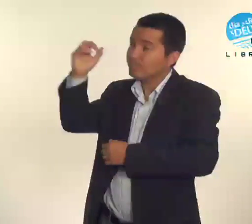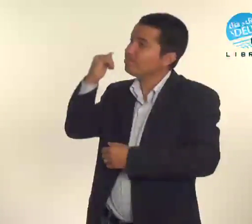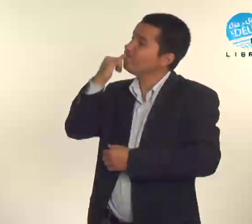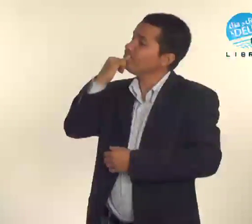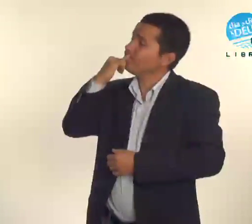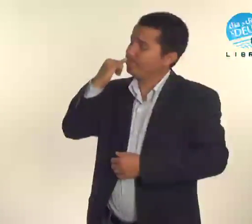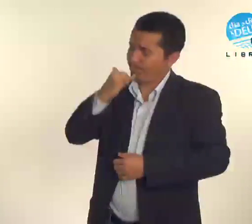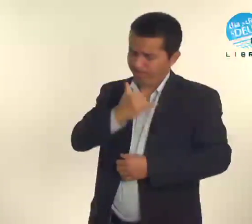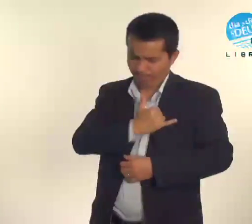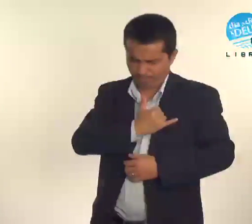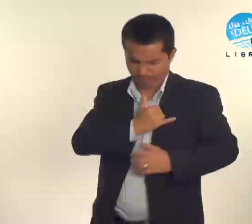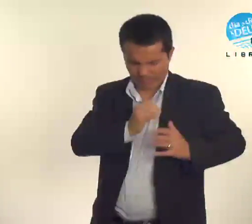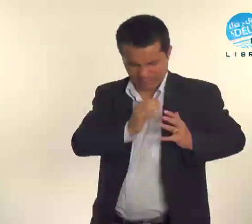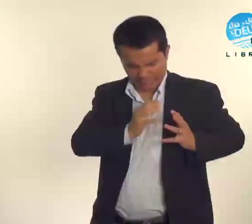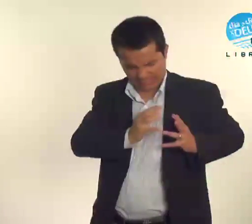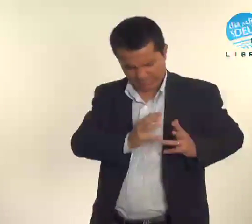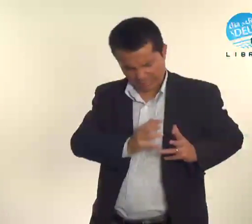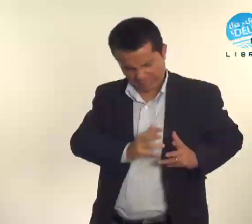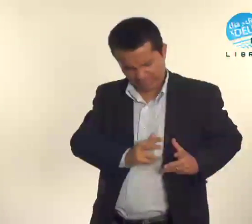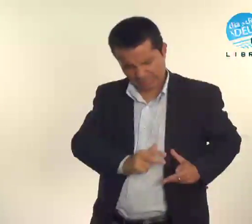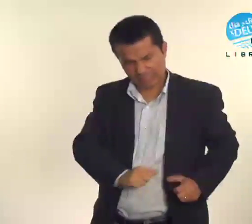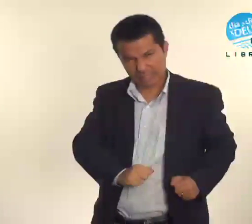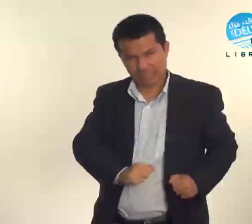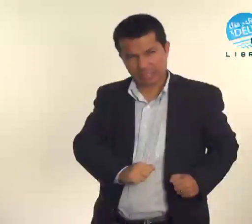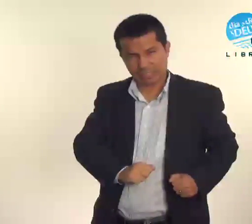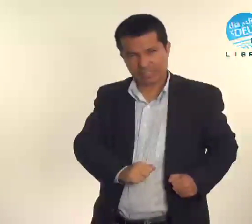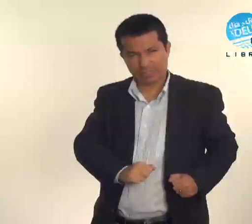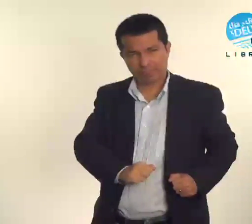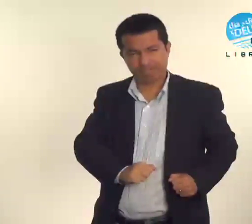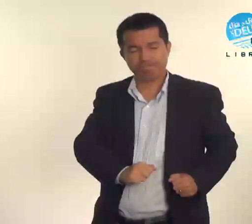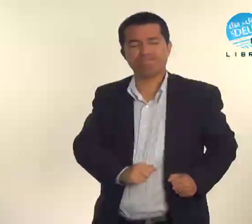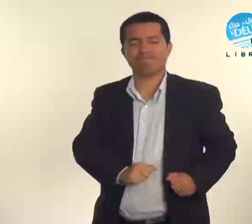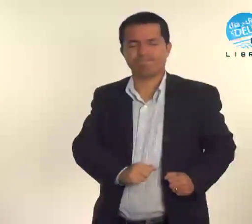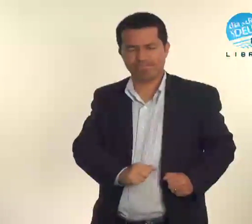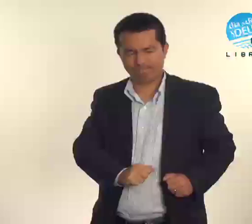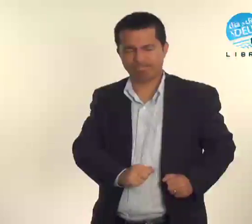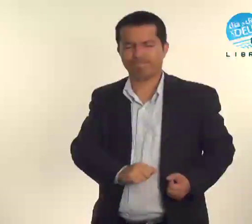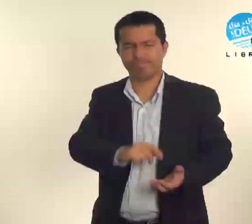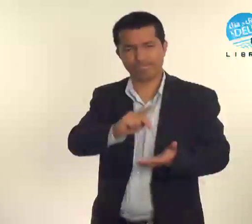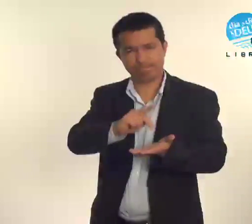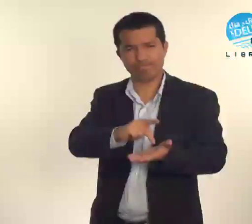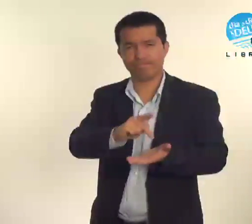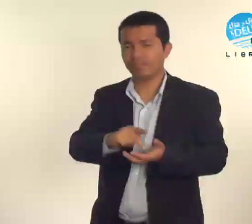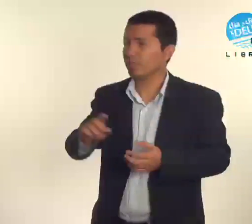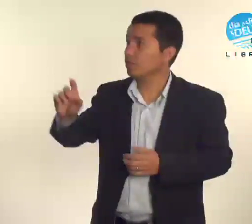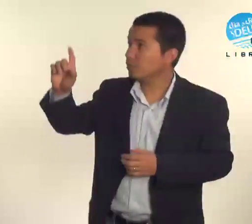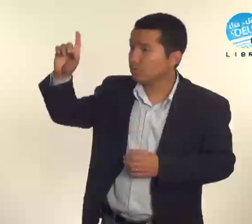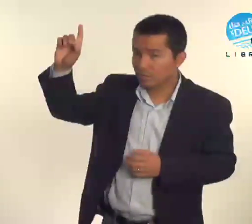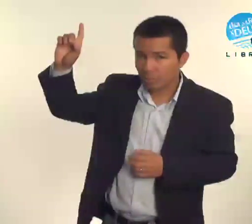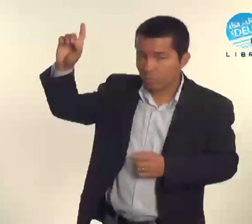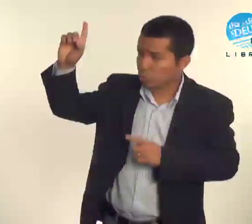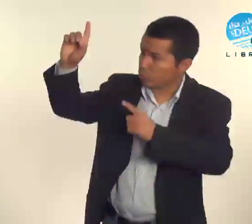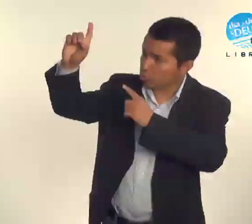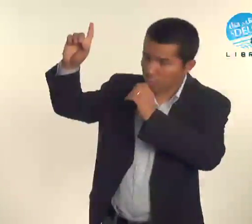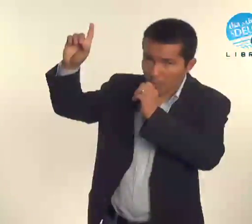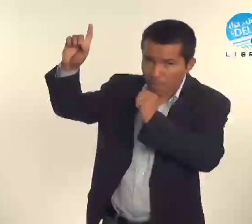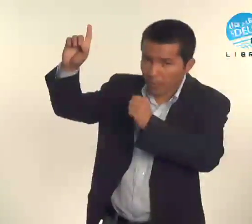e interrompe, e para esse processo. É algo que Deus